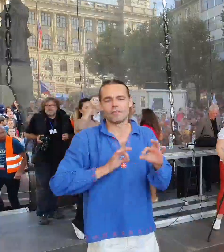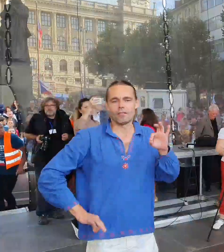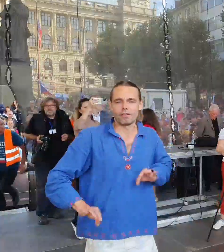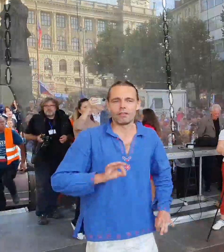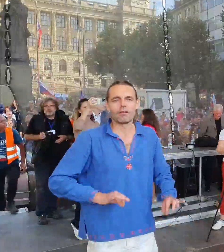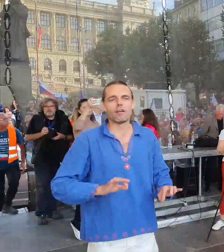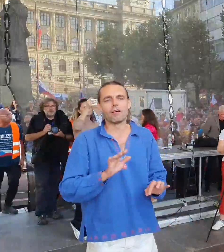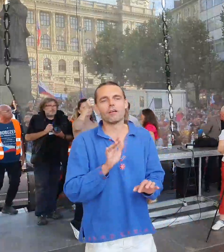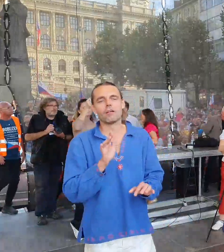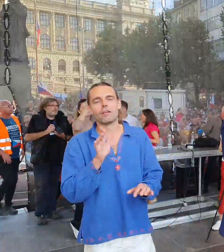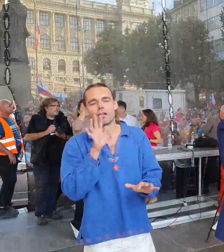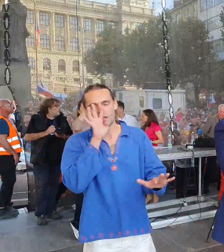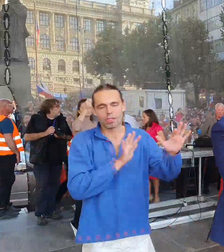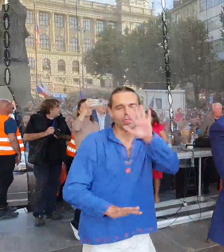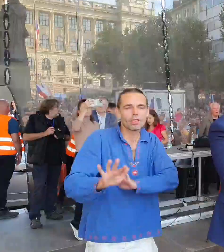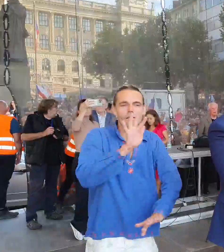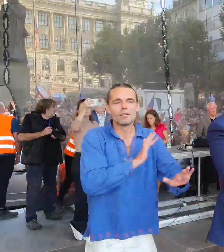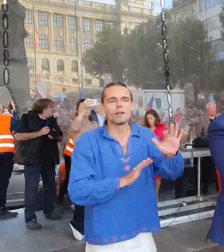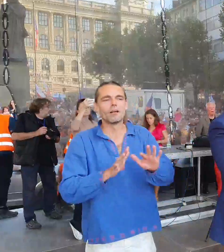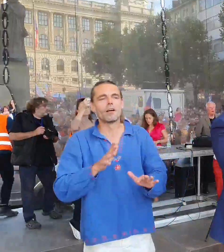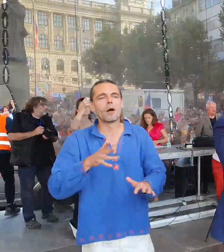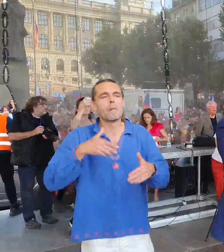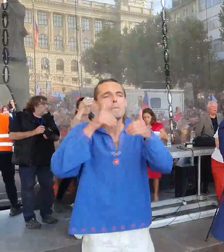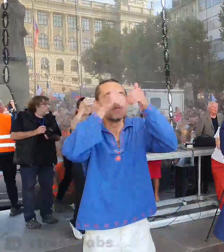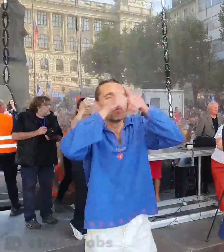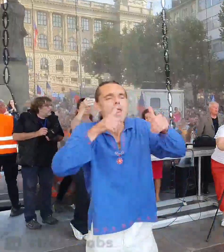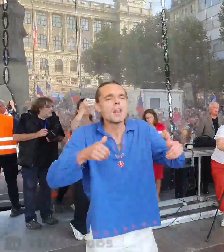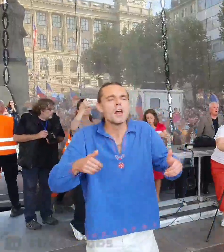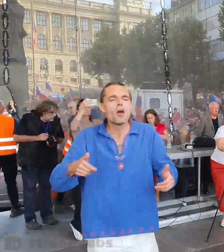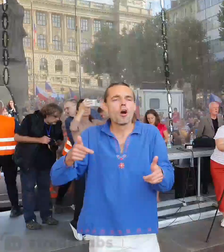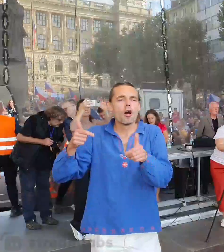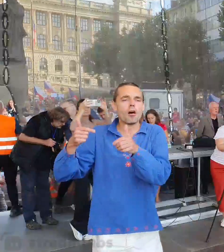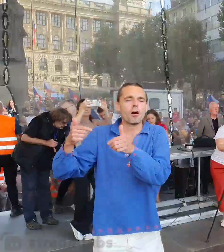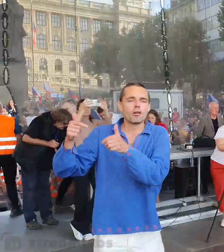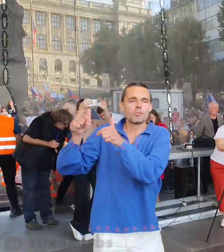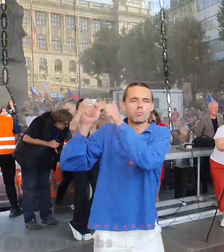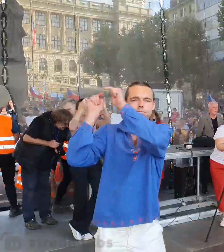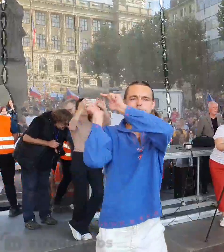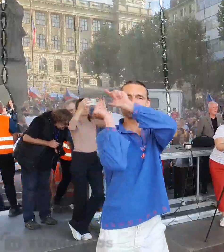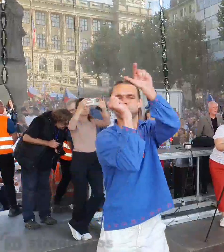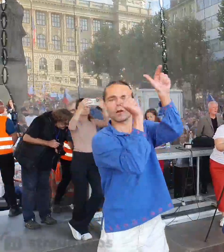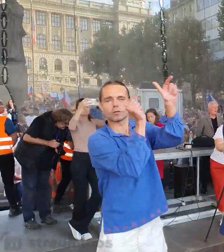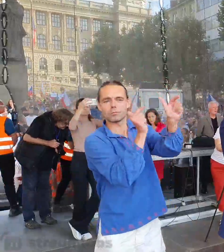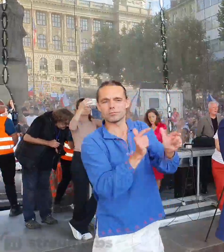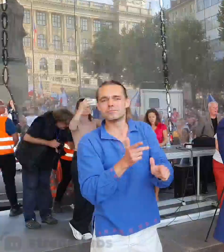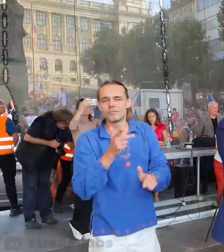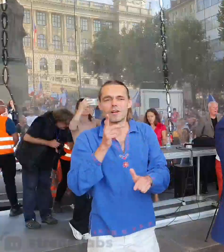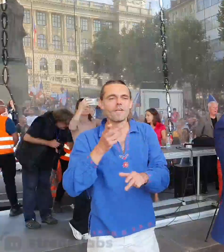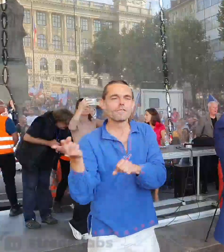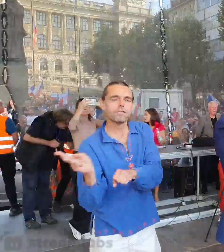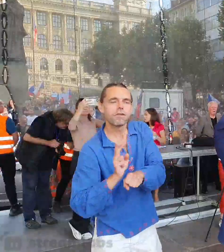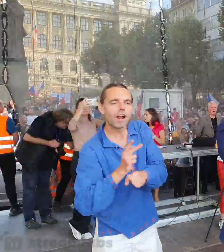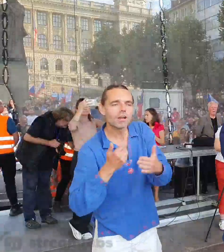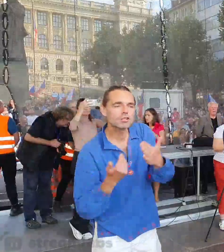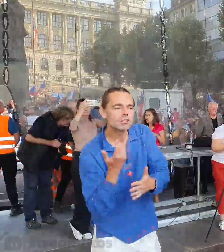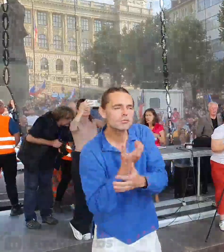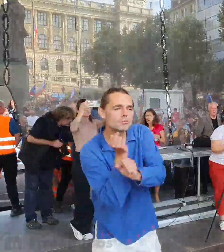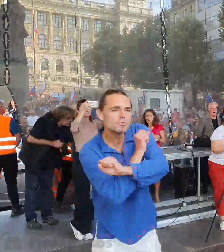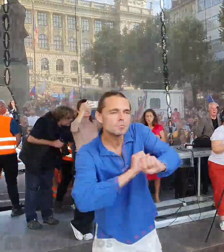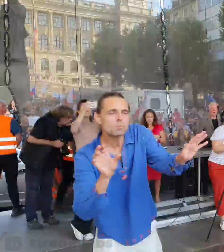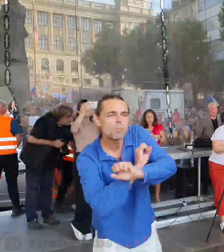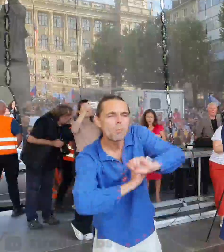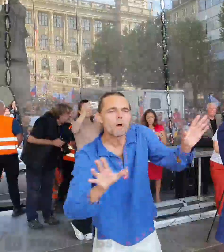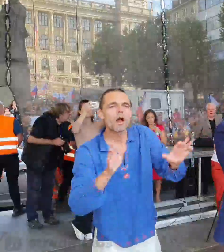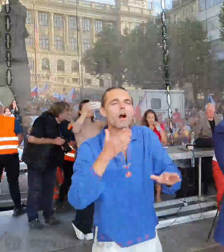nekonečné množství peněz a masivní mediální podporu, která nás dnes a denně obelhává, aby udržela tyto loutky u